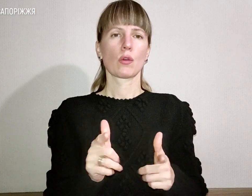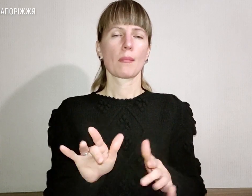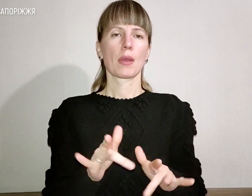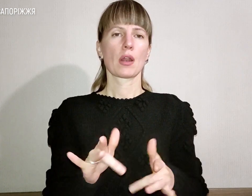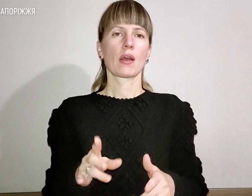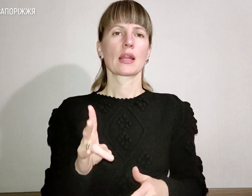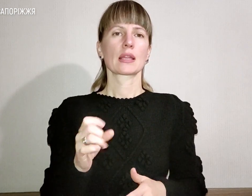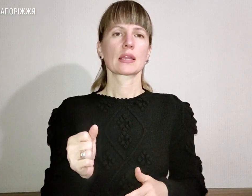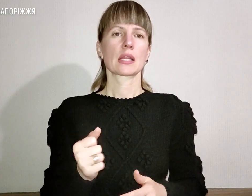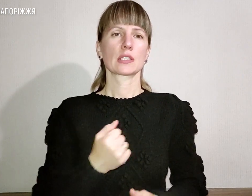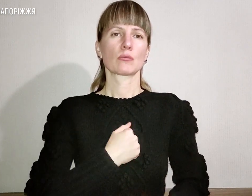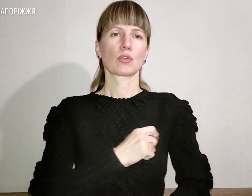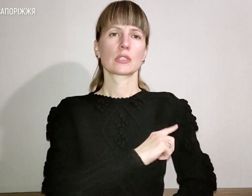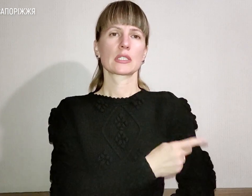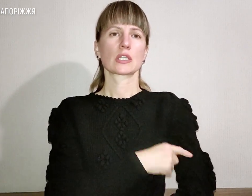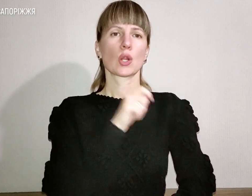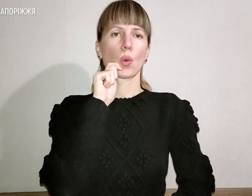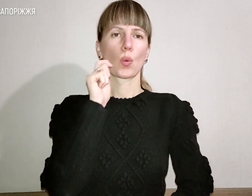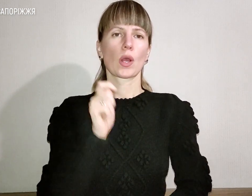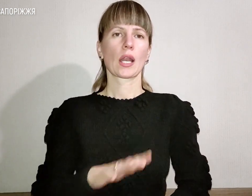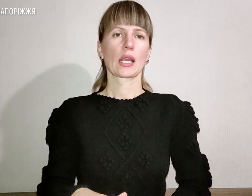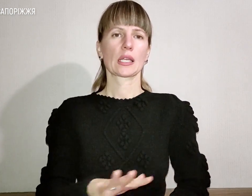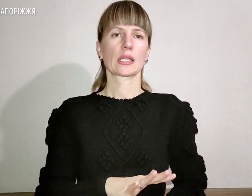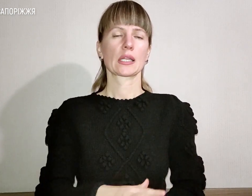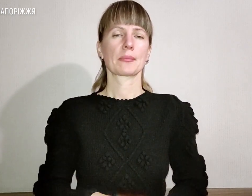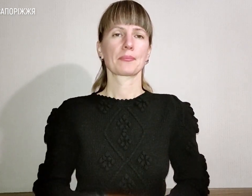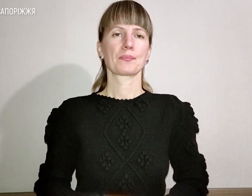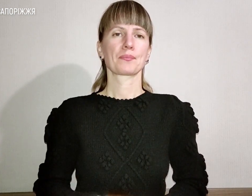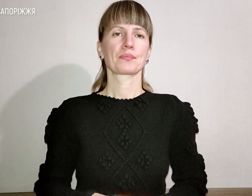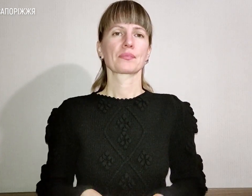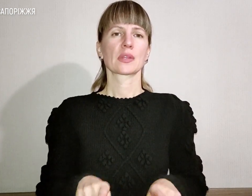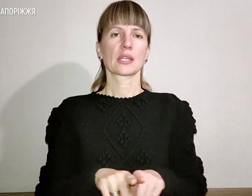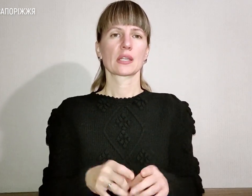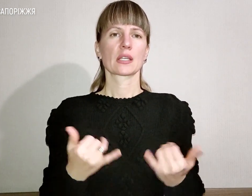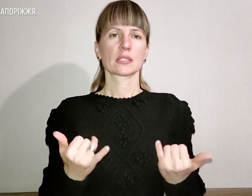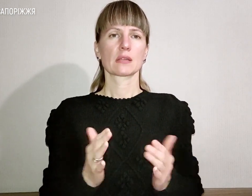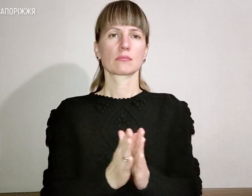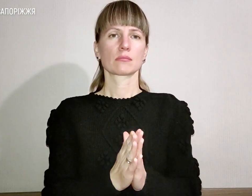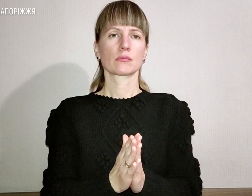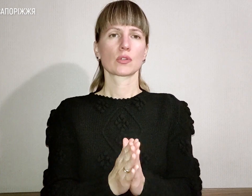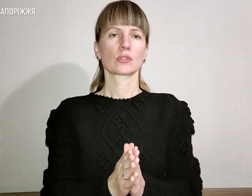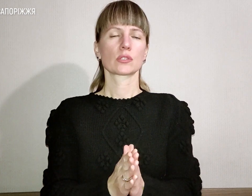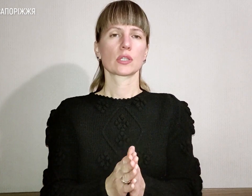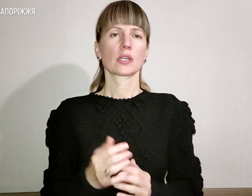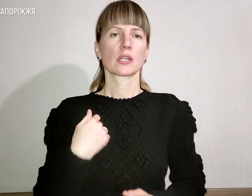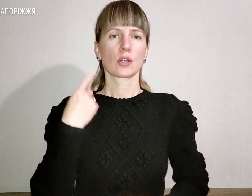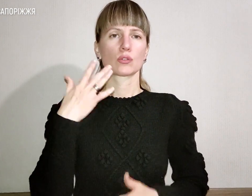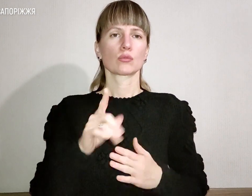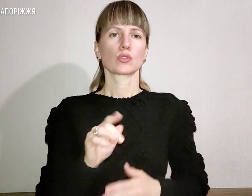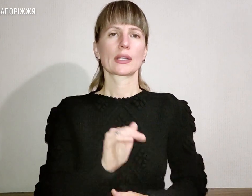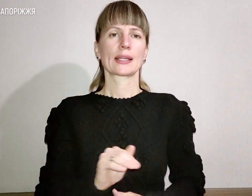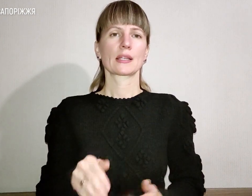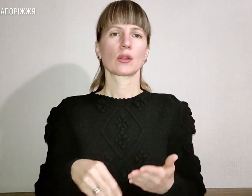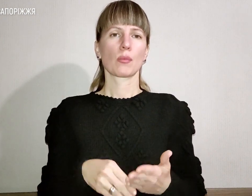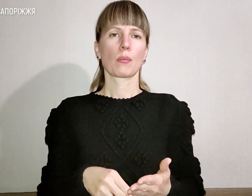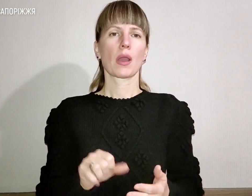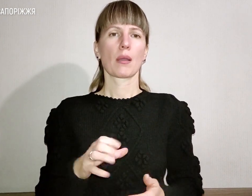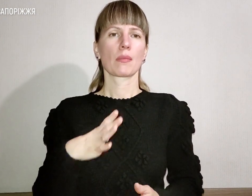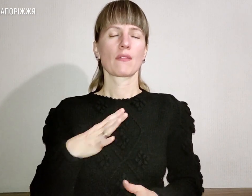на Збройні Сили України. Ось так зараз звертаються, розумію, що діткам допомагаєте, а бувають випадки, наприклад,